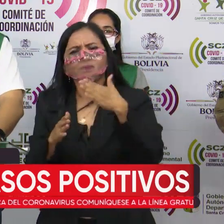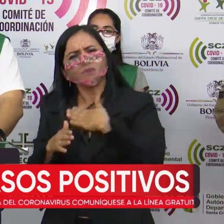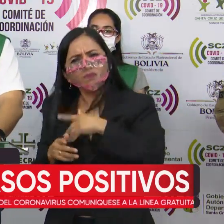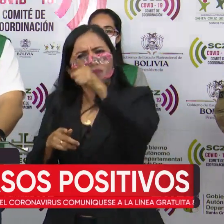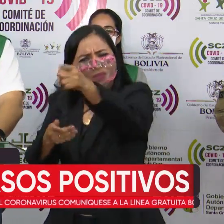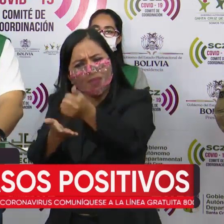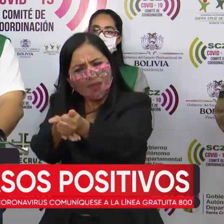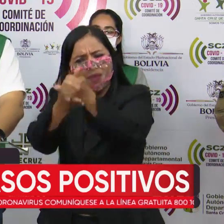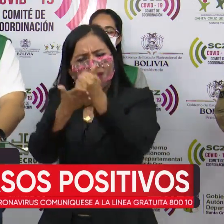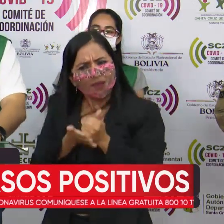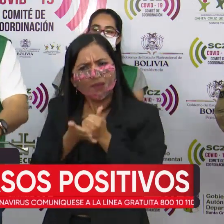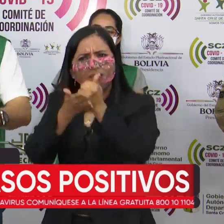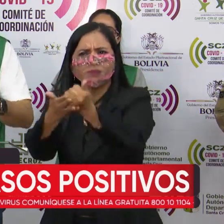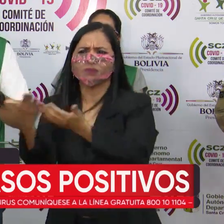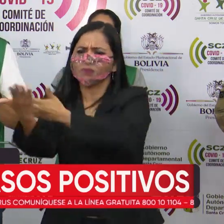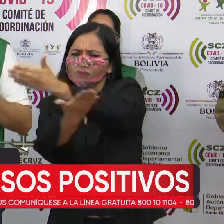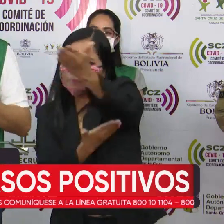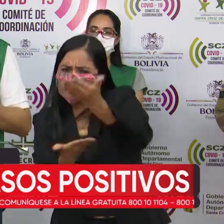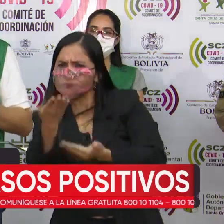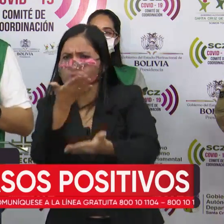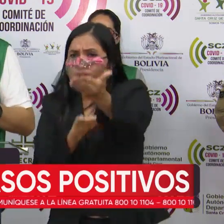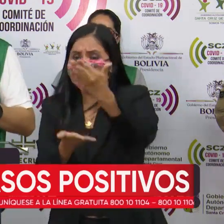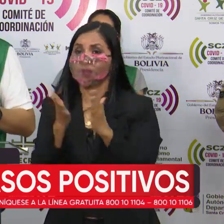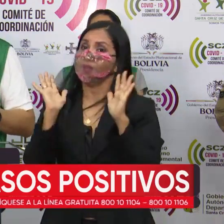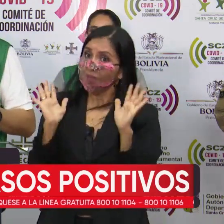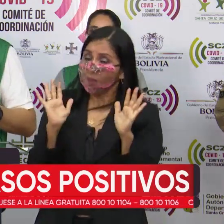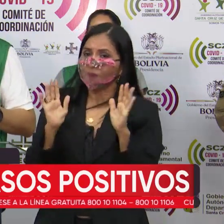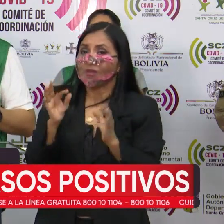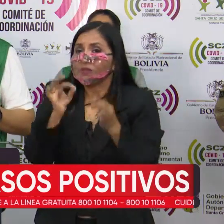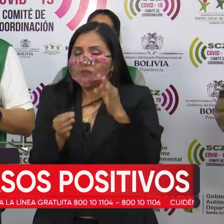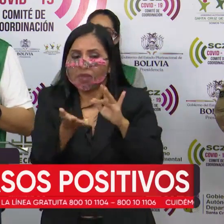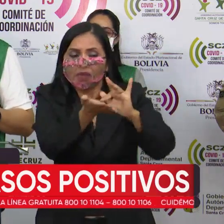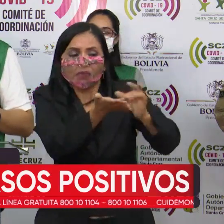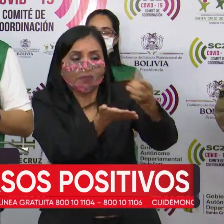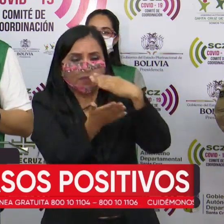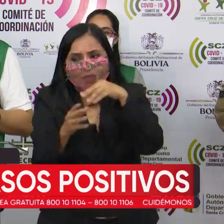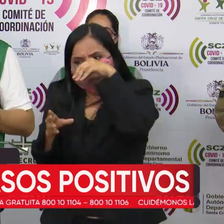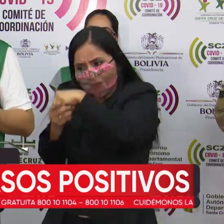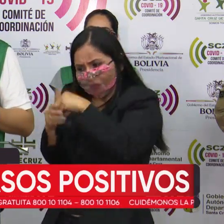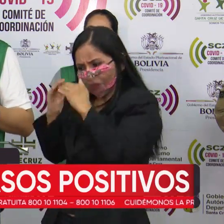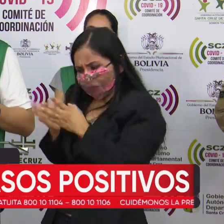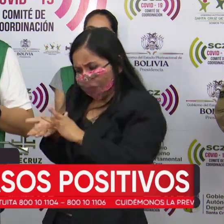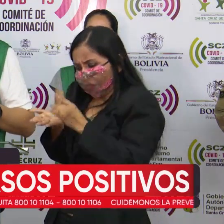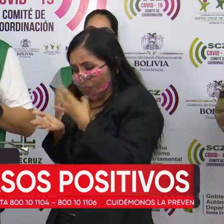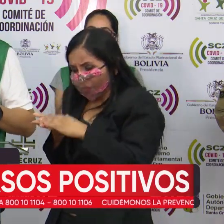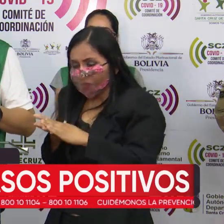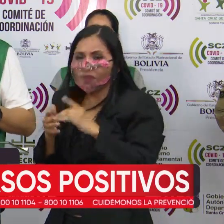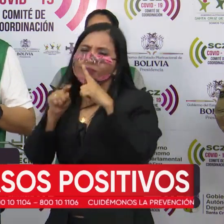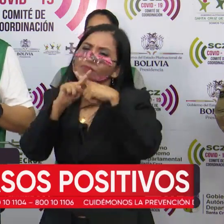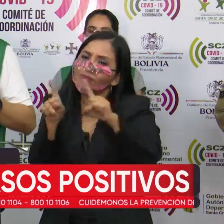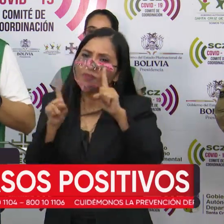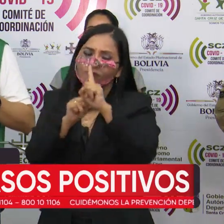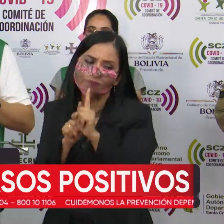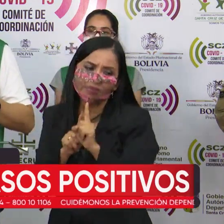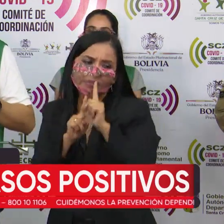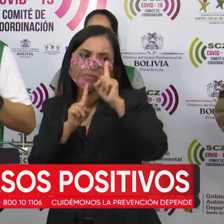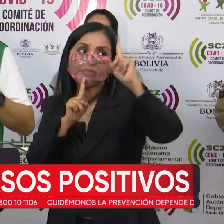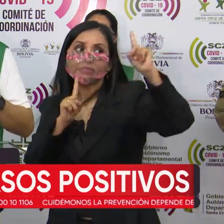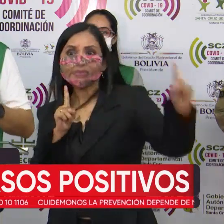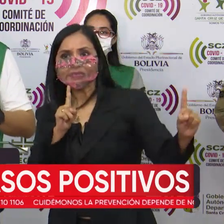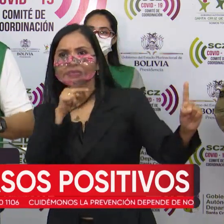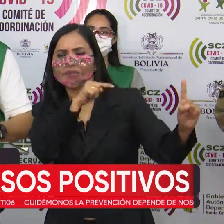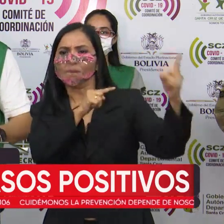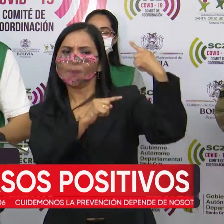nos ayudemos todos. Una cosa es recibir tratamiento en casa y otra cosa es aislarse